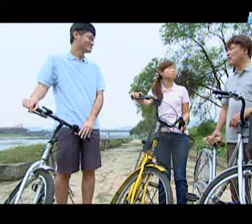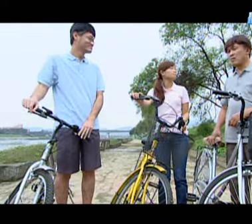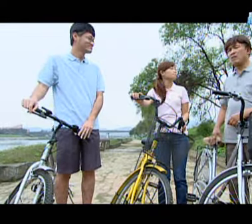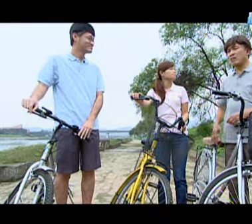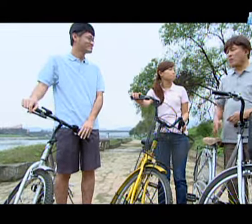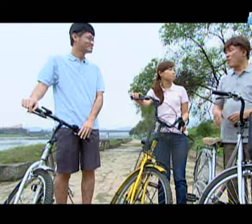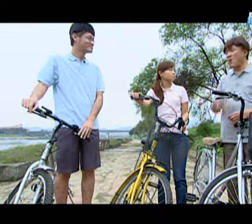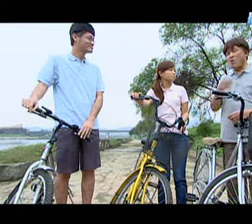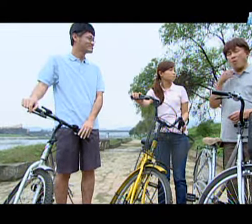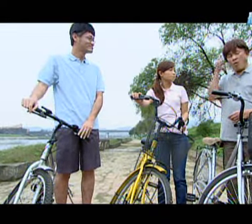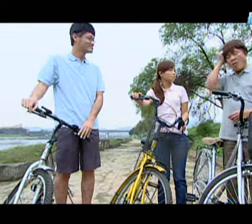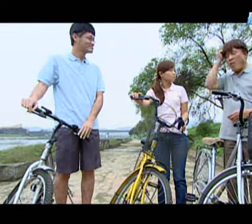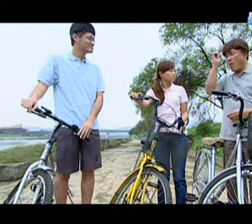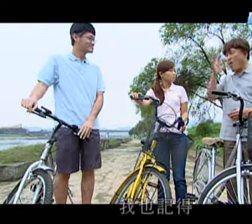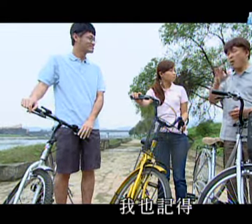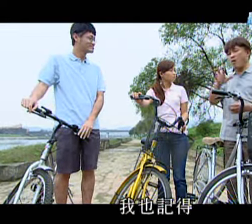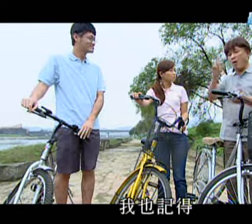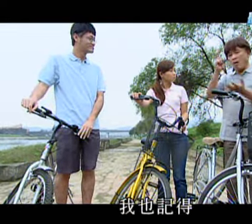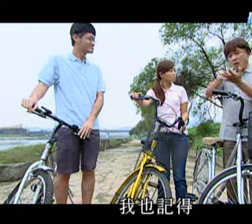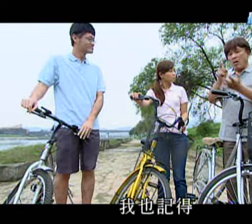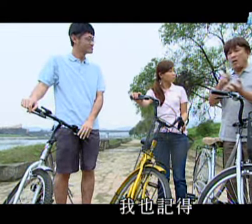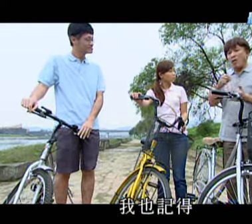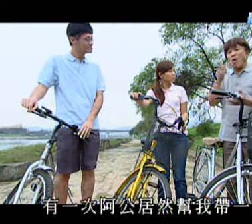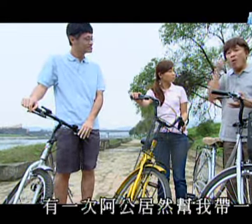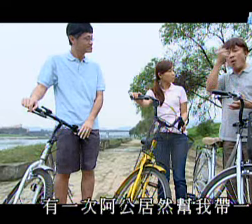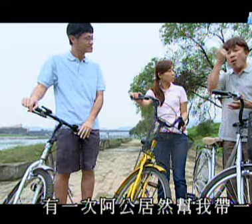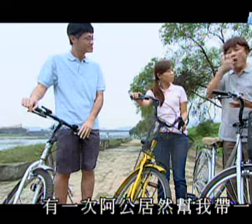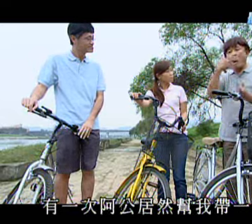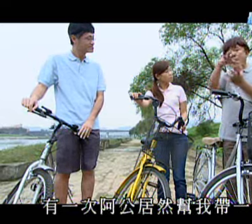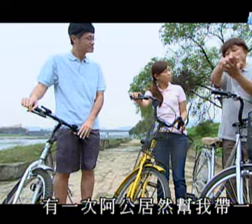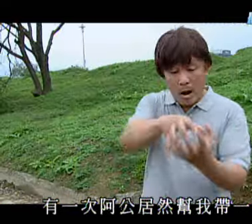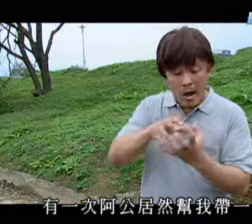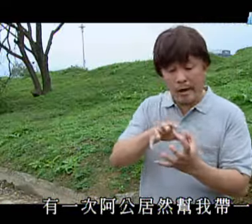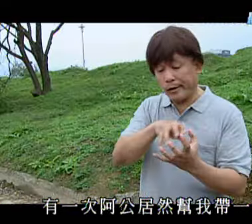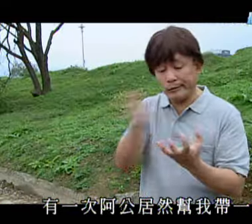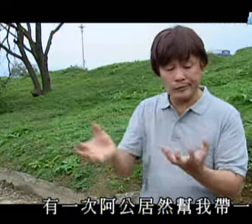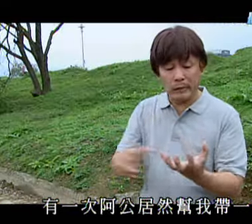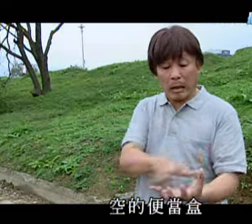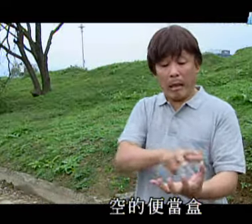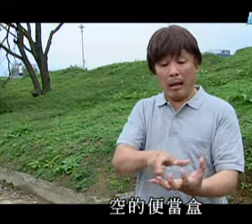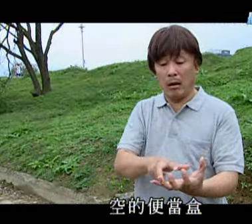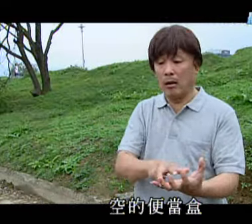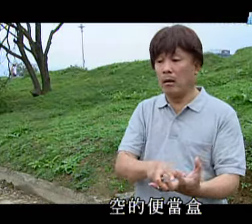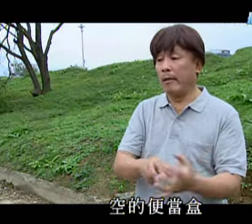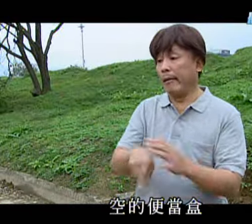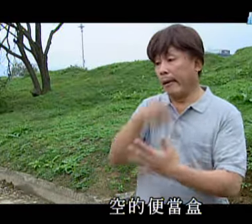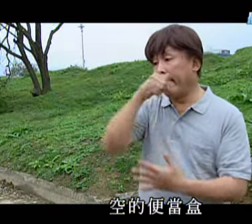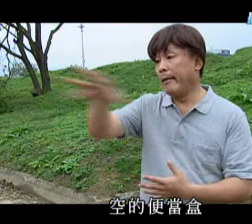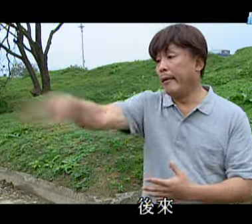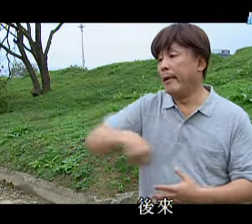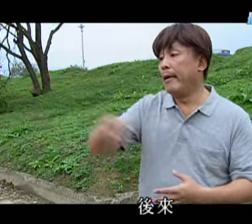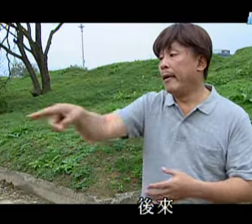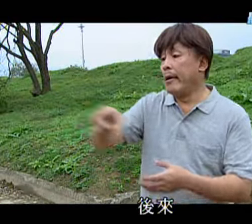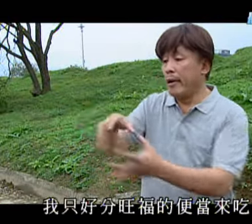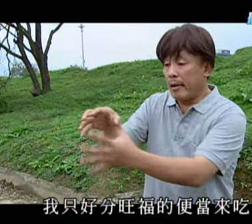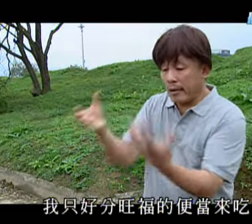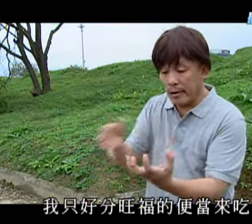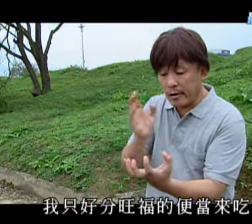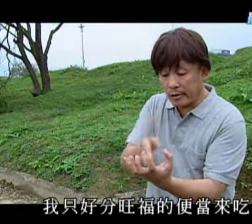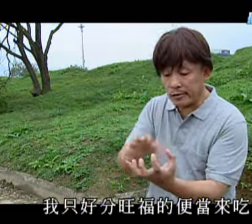呵呵。哎，我也记得有一次阿公居然帮我带一个空的便当盒，后来我只好分旺福的